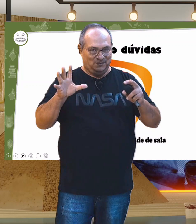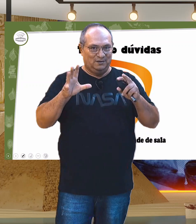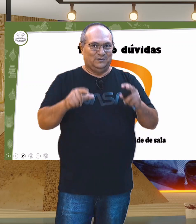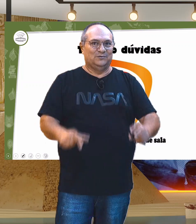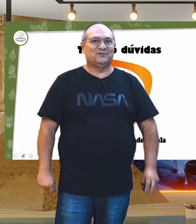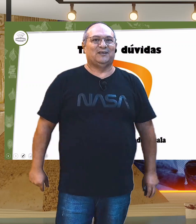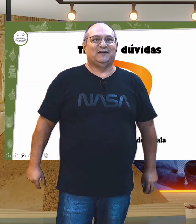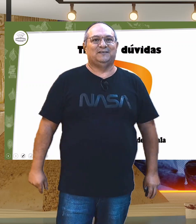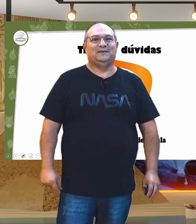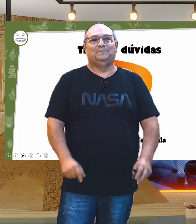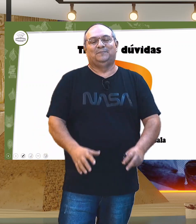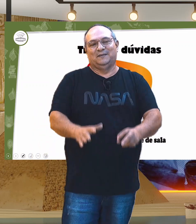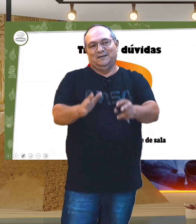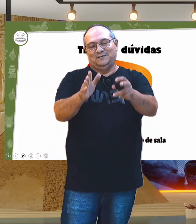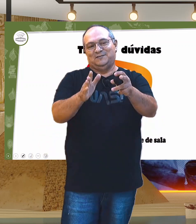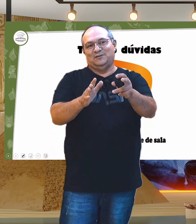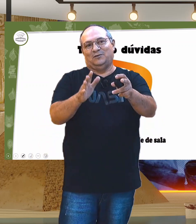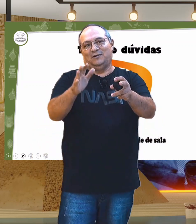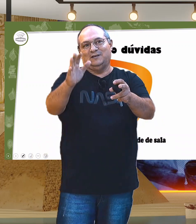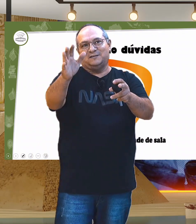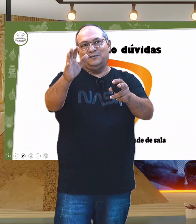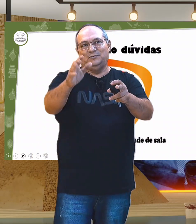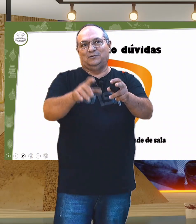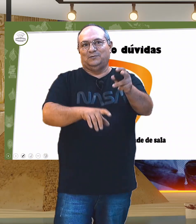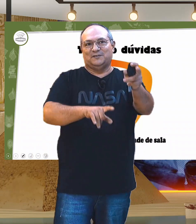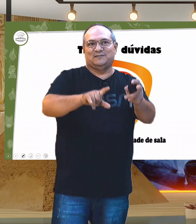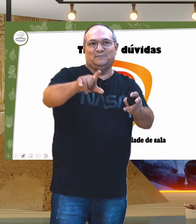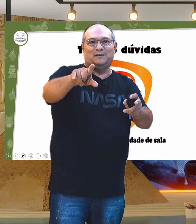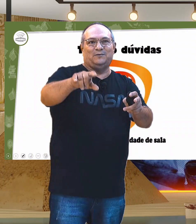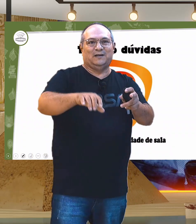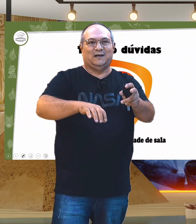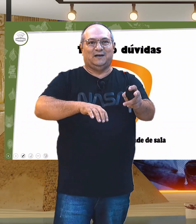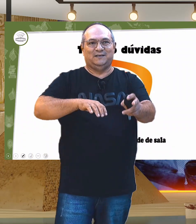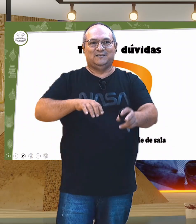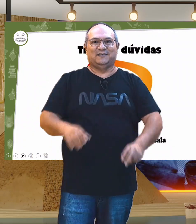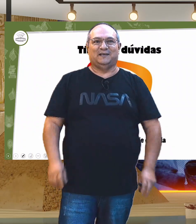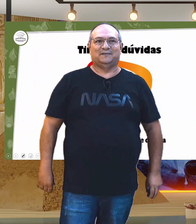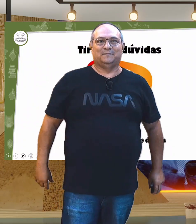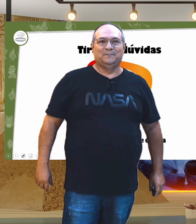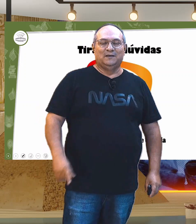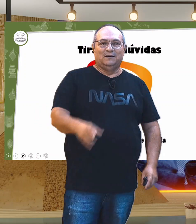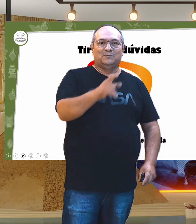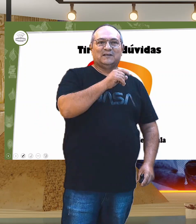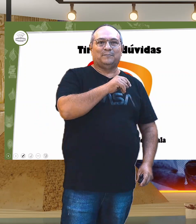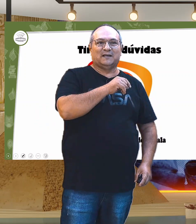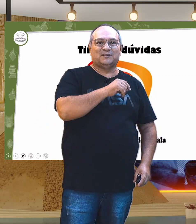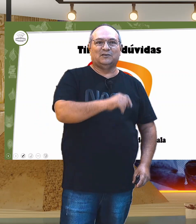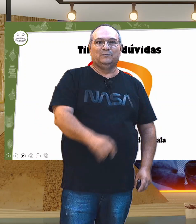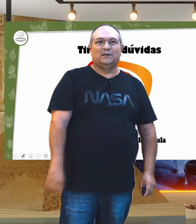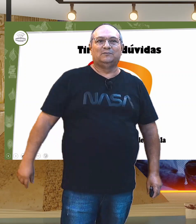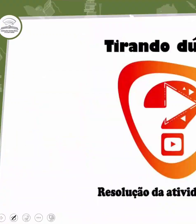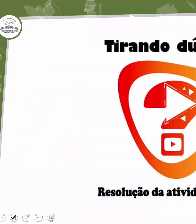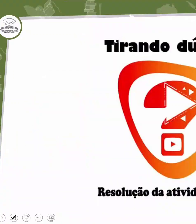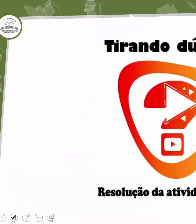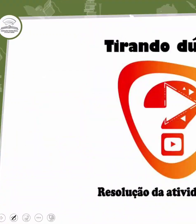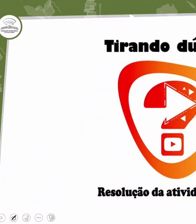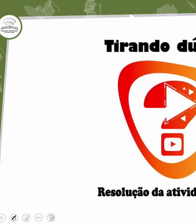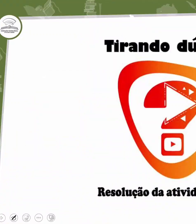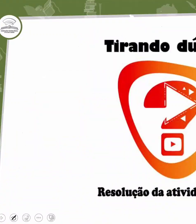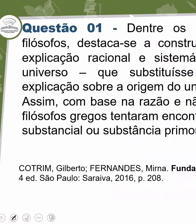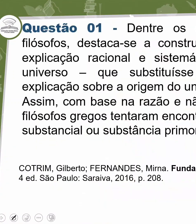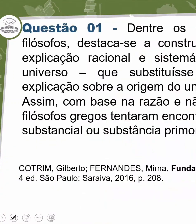gente consegue, né? Dizer, ó, acertou, precisa melhorar e etc. Vamos lá para a questão número 1, olha